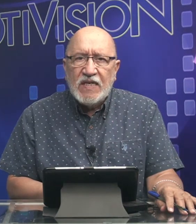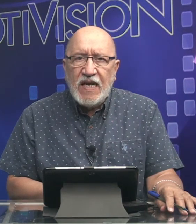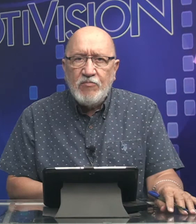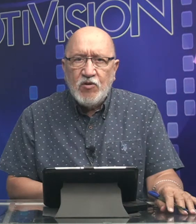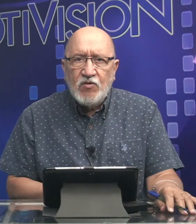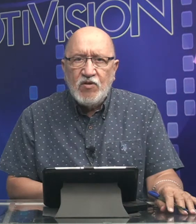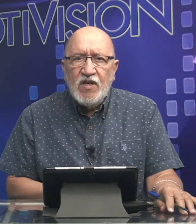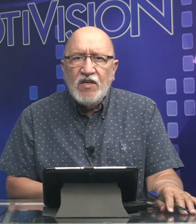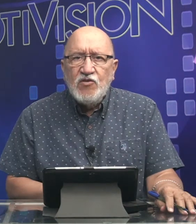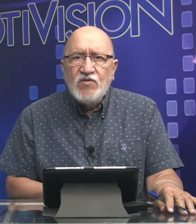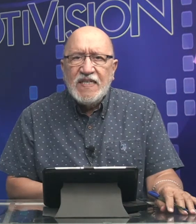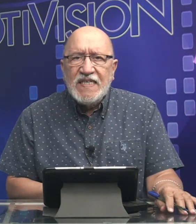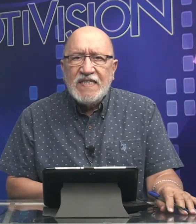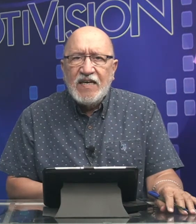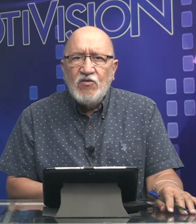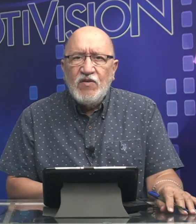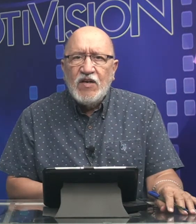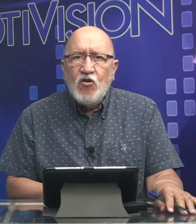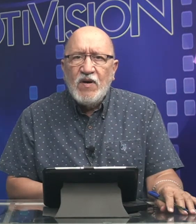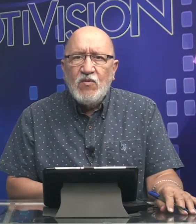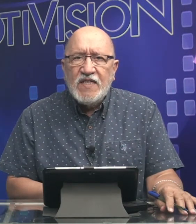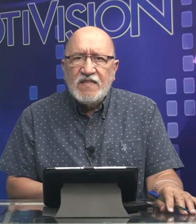76,41% por el apruebo y un